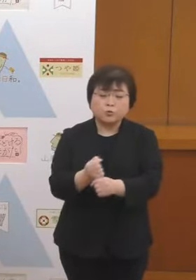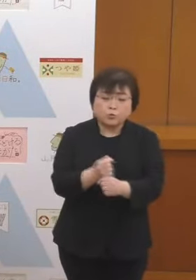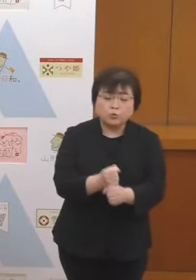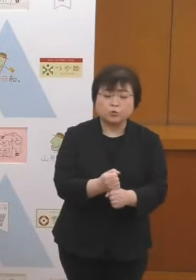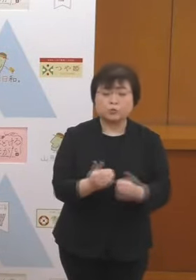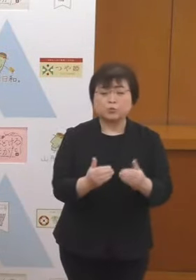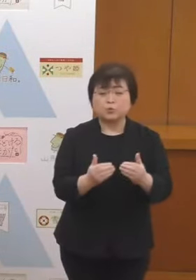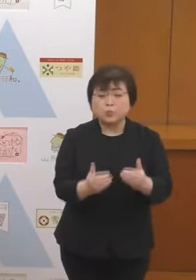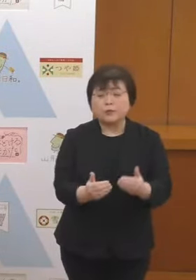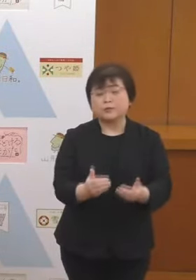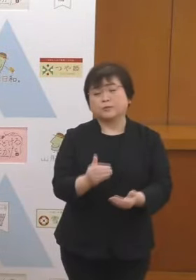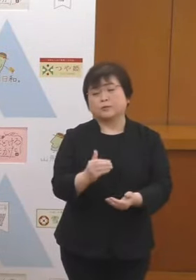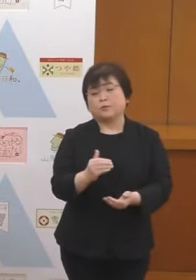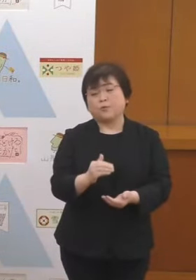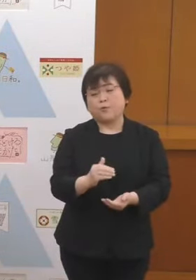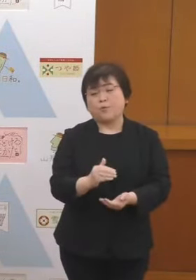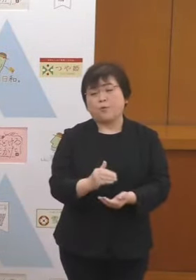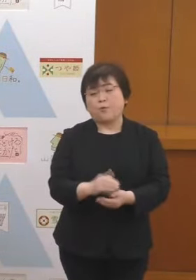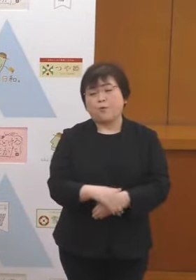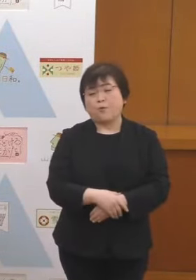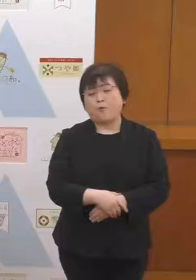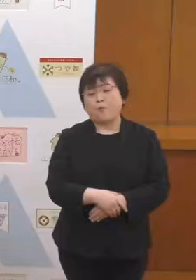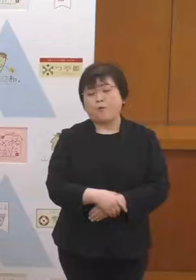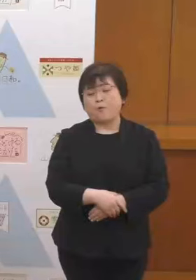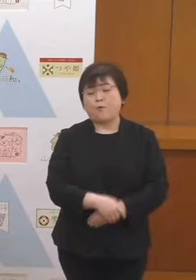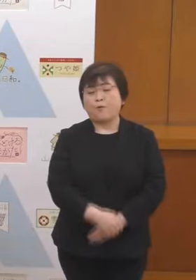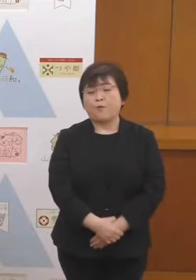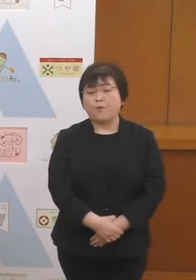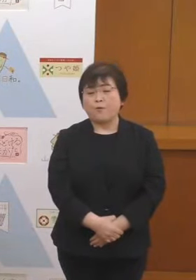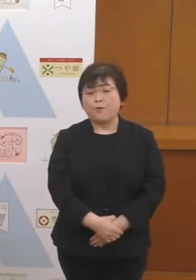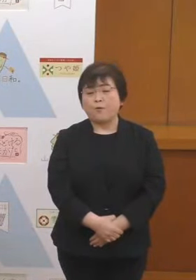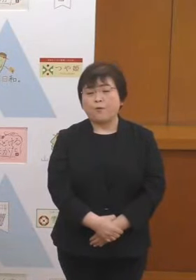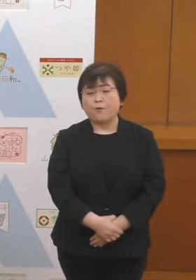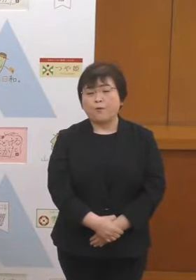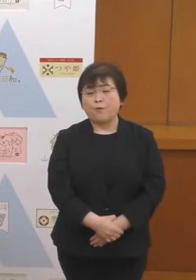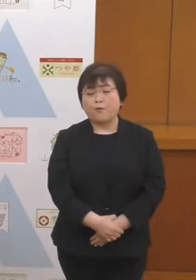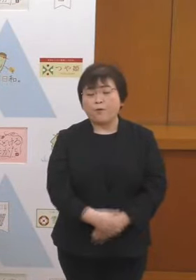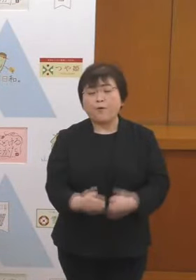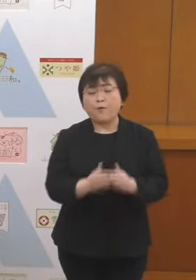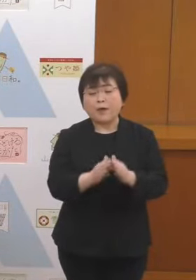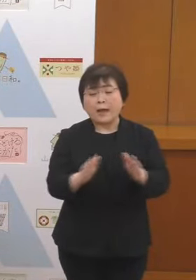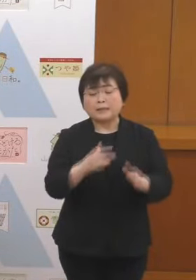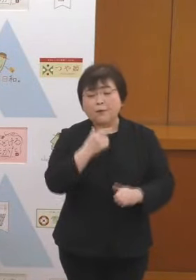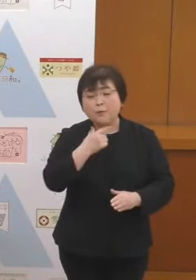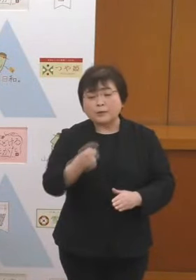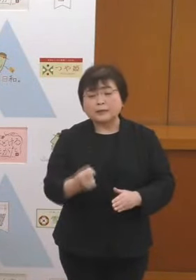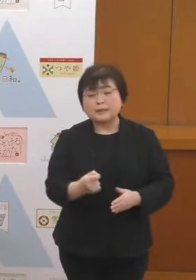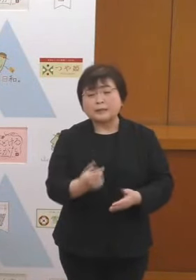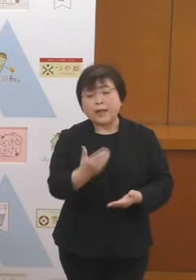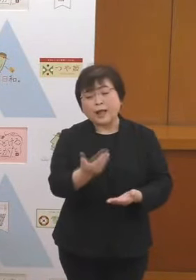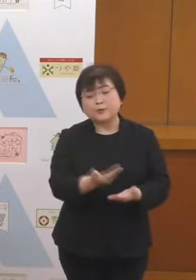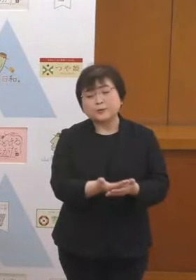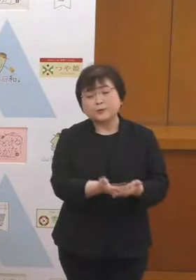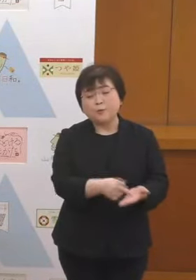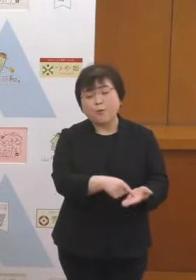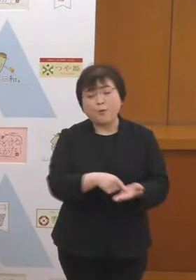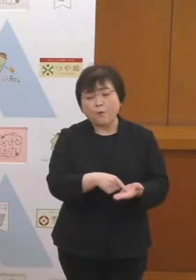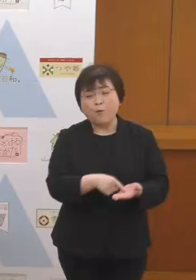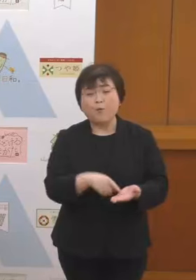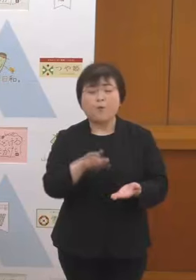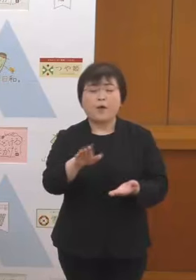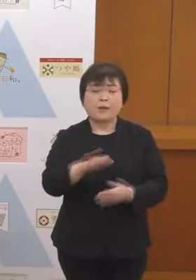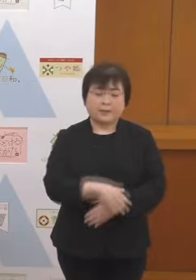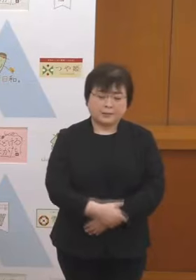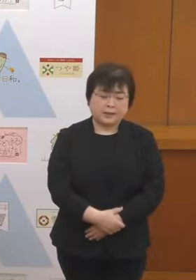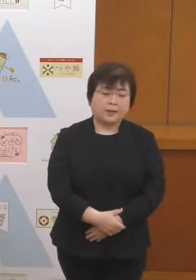運休をえクリアしてですね運行を開始してほしいという生の声を聞いてきた